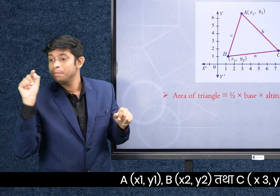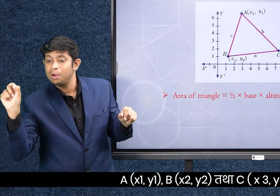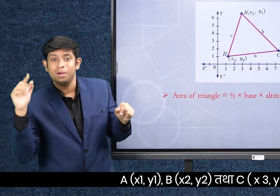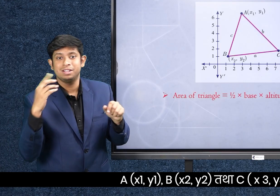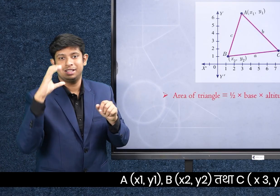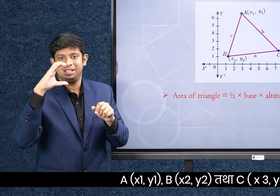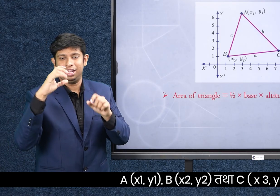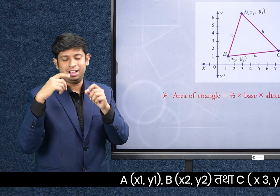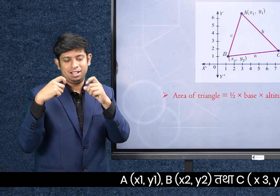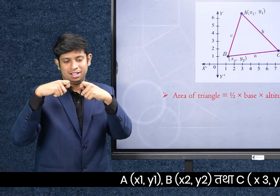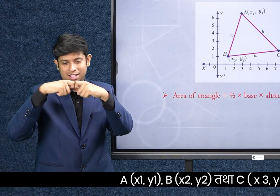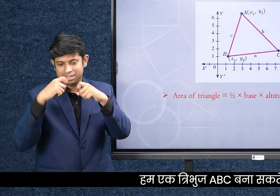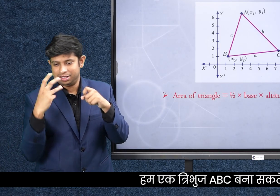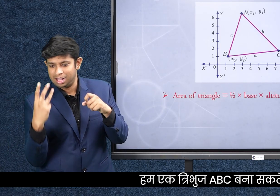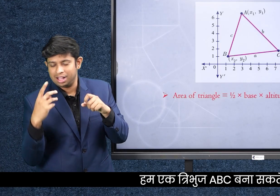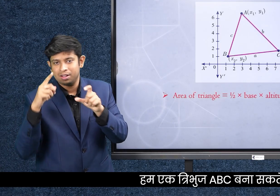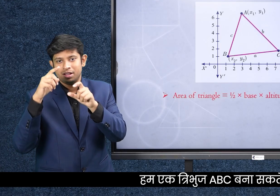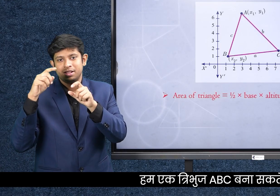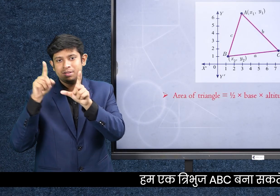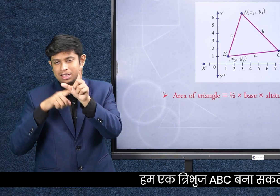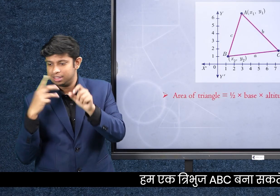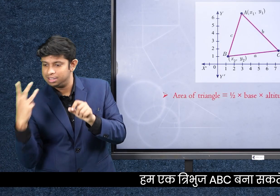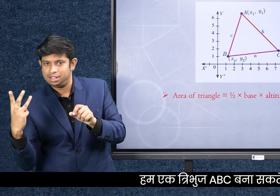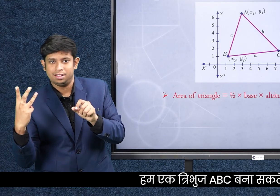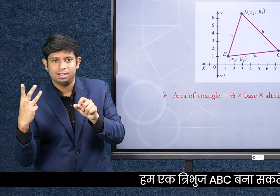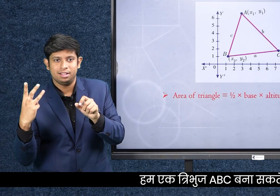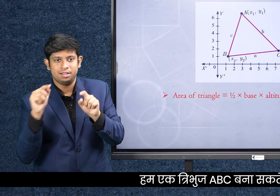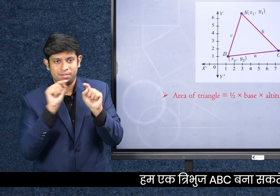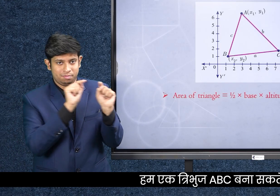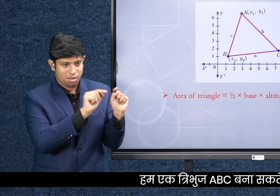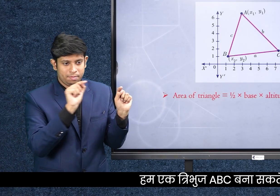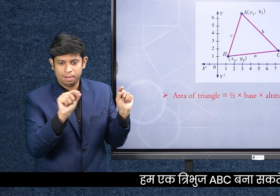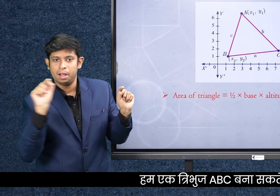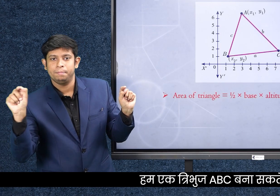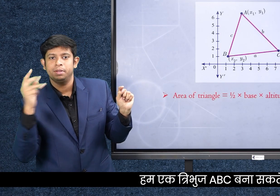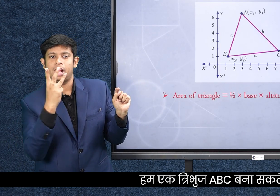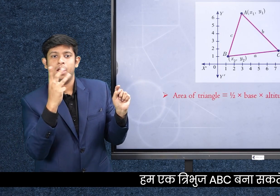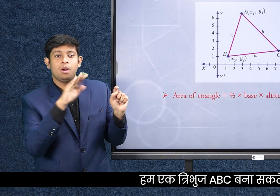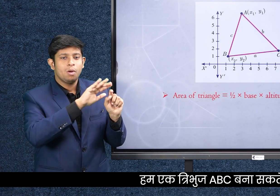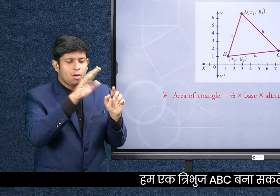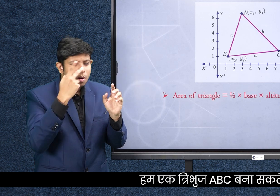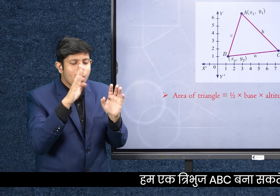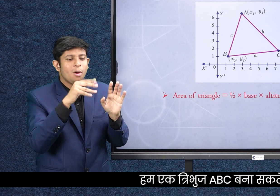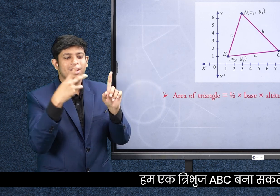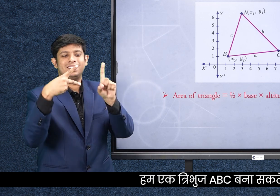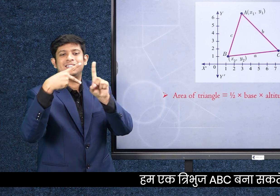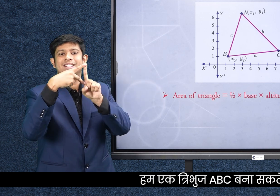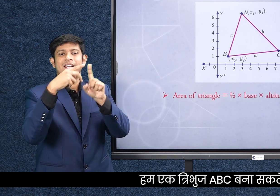y3 साथ हम एक त्रिभुज ABC बना सकते हैं।